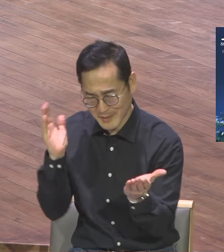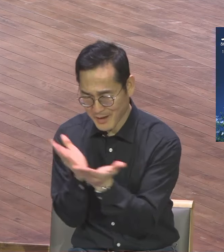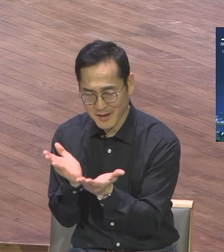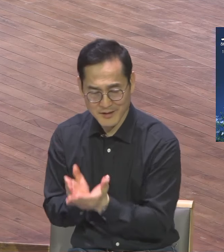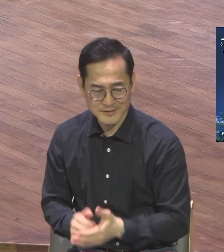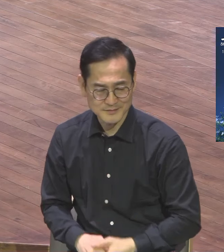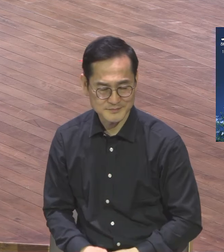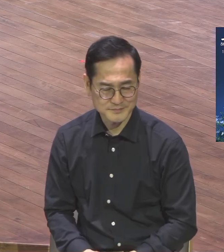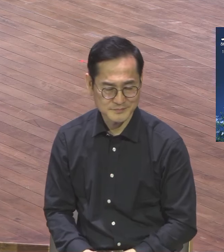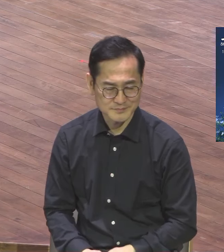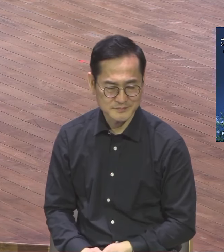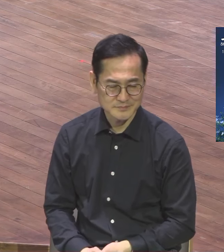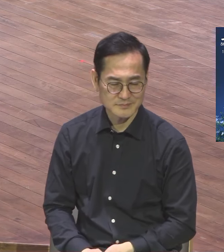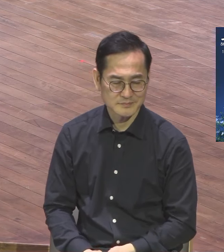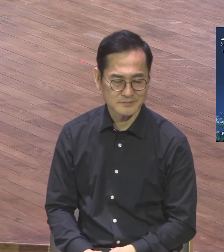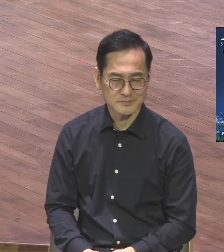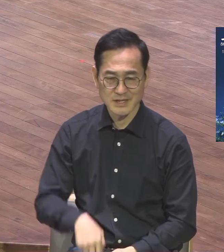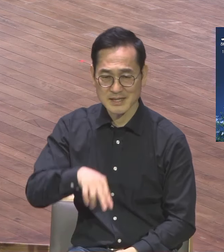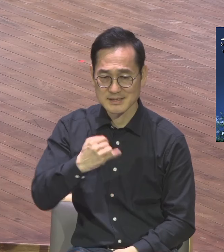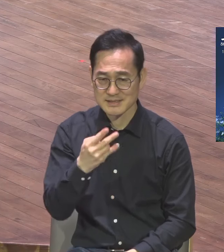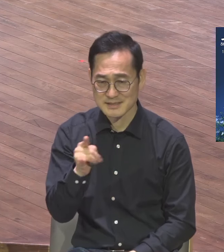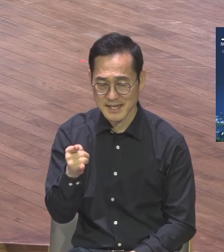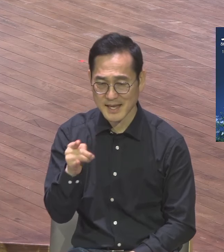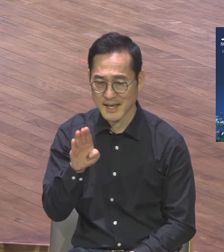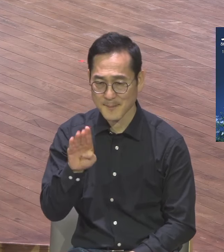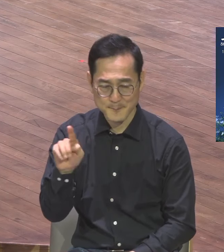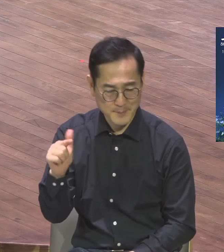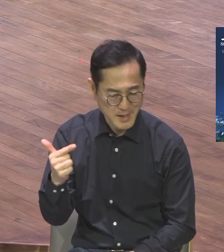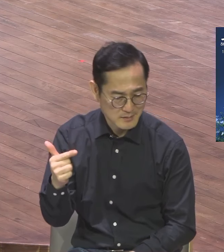스데바나의 뜻 이름 뜻은요 멸류관을 서다라는 뜻이에요.